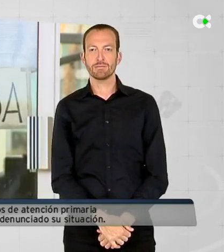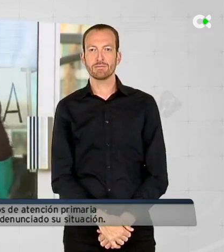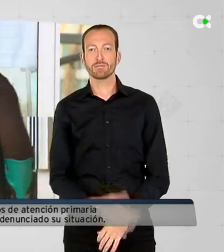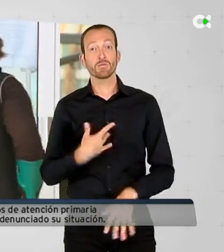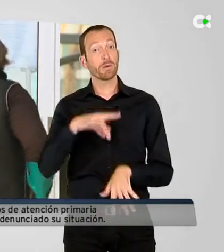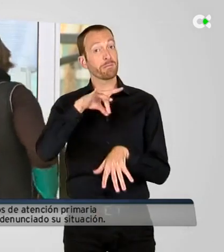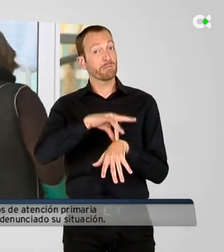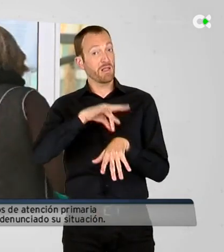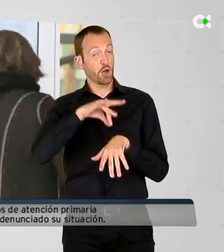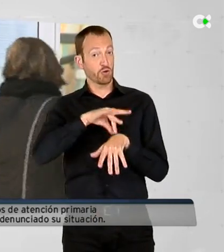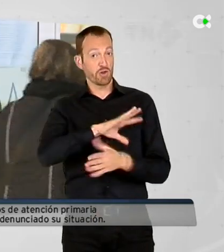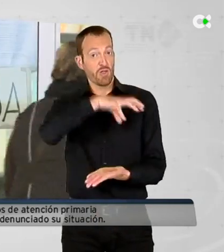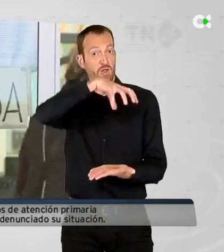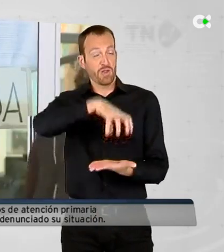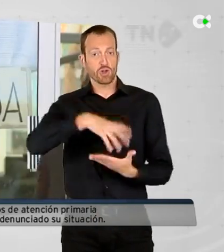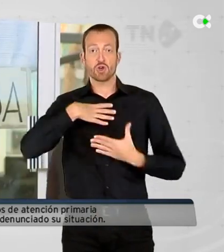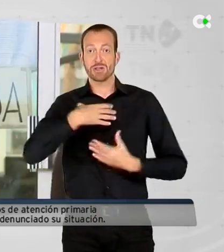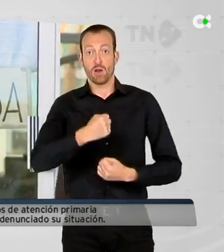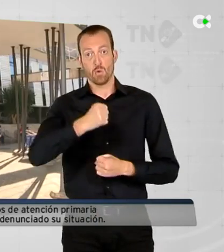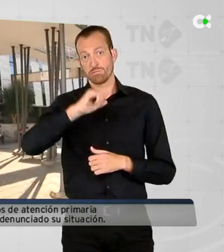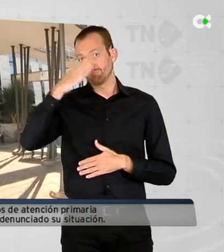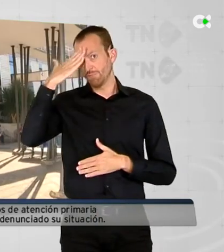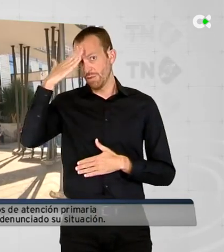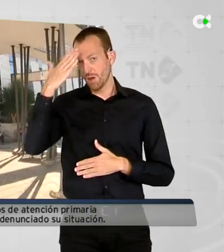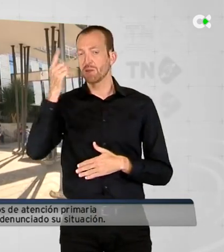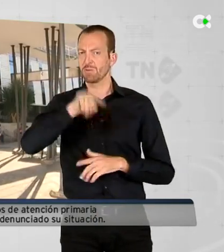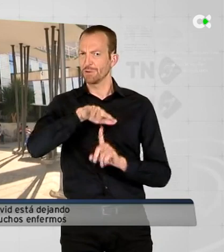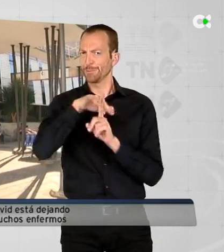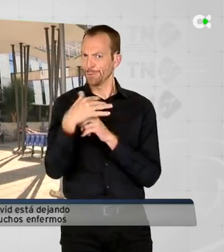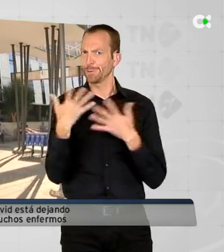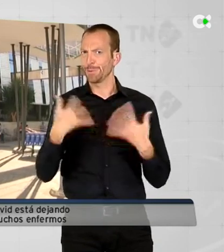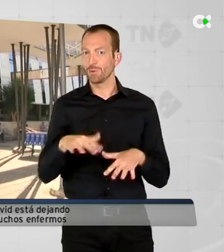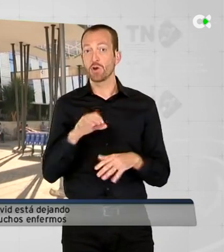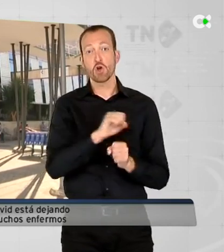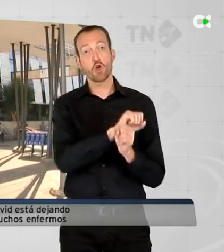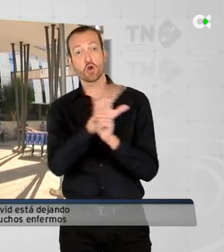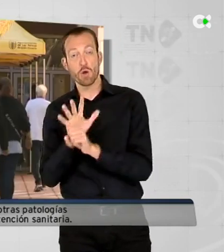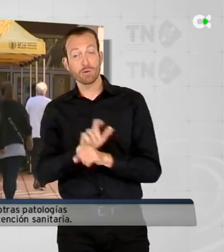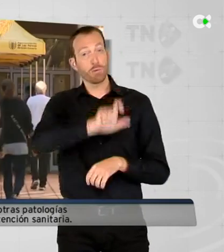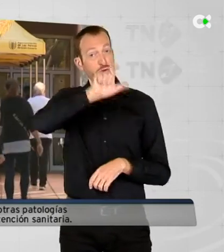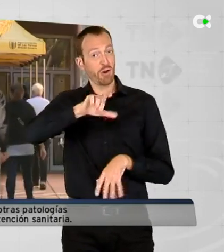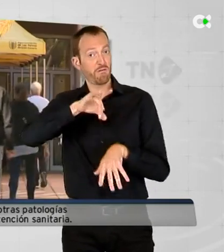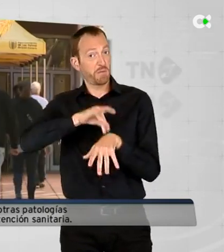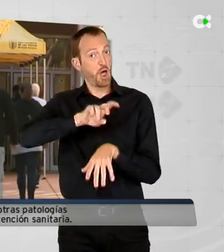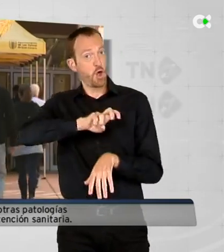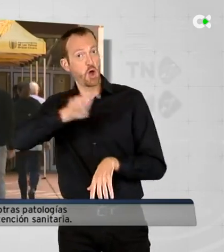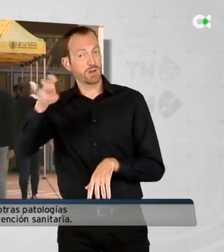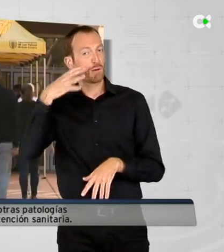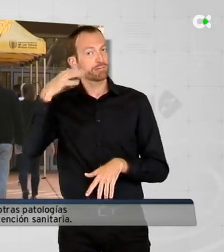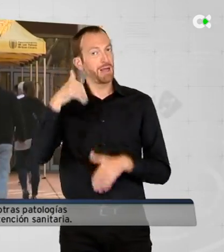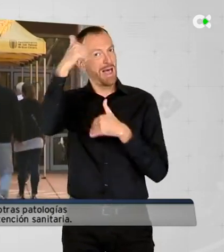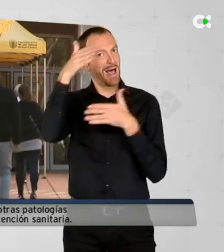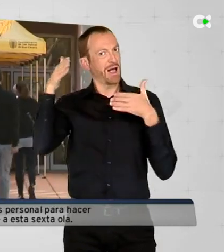Los médicos de atención primaria también han denunciado su situación el COVID está dejando a muchos enfermos de otras patologías sin